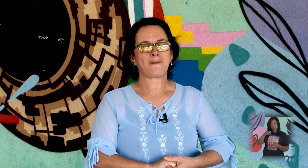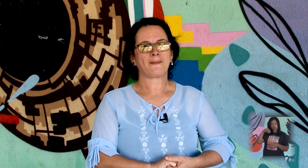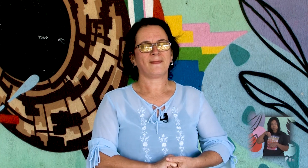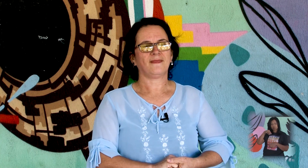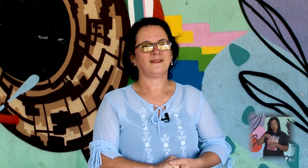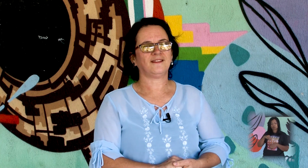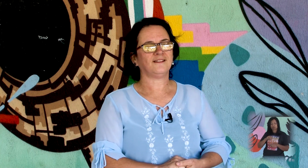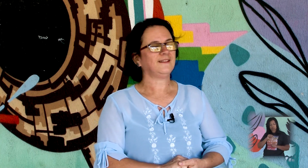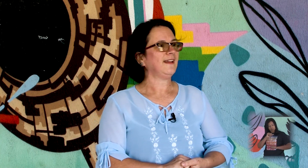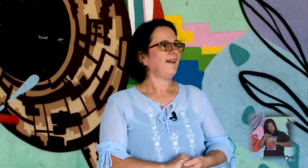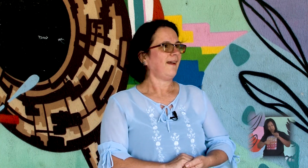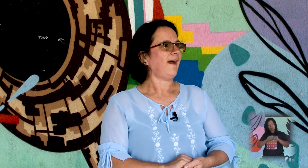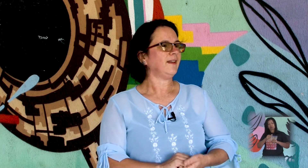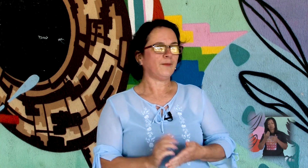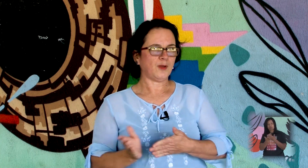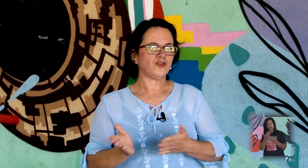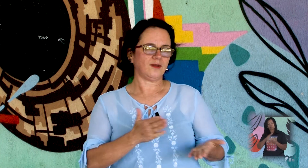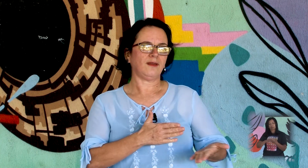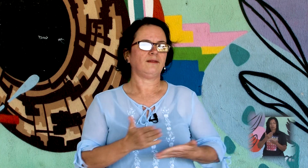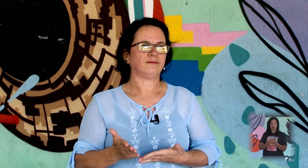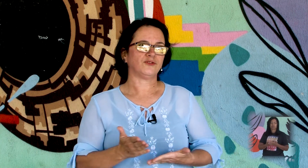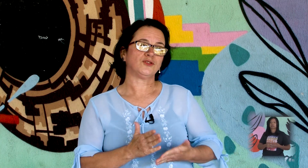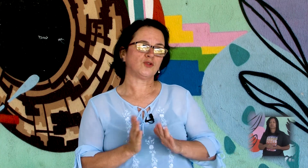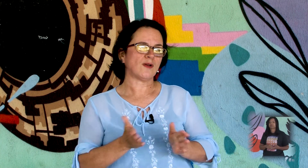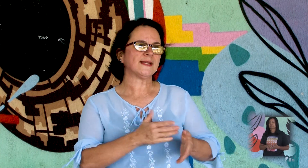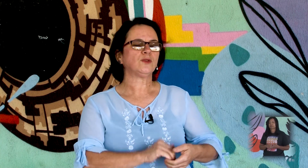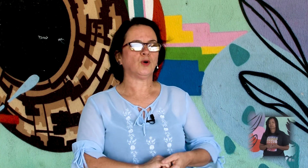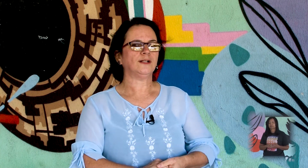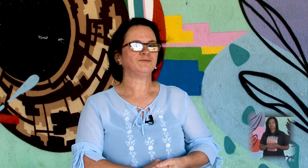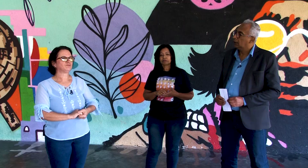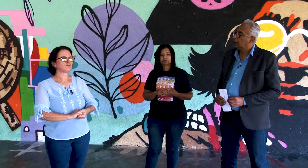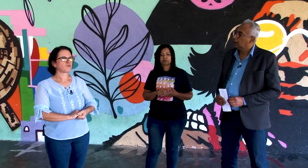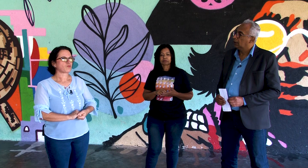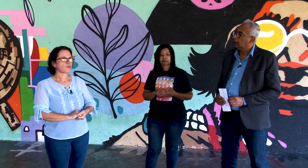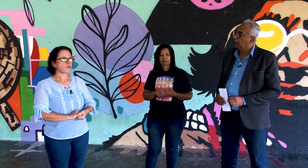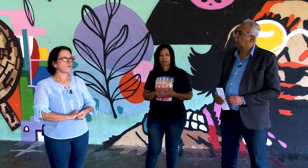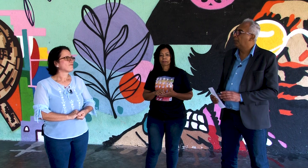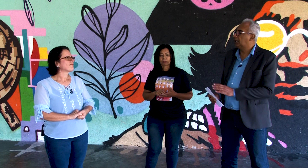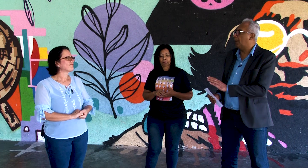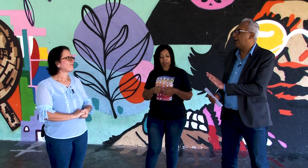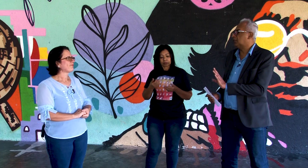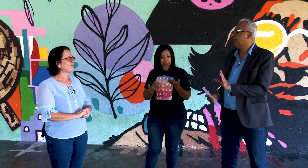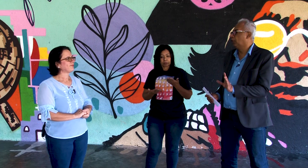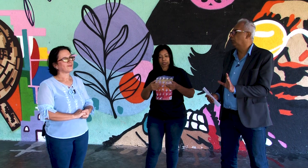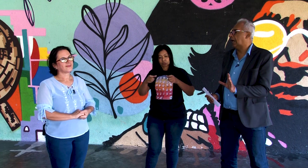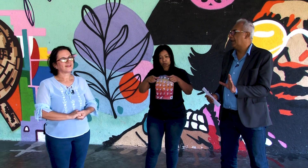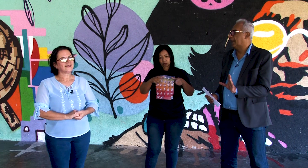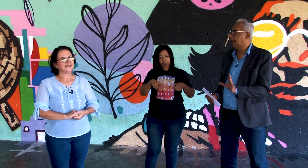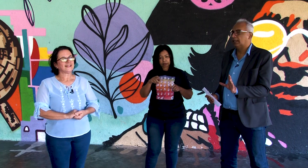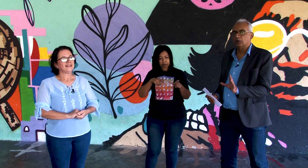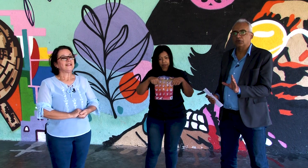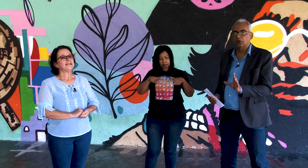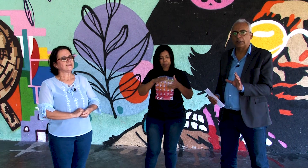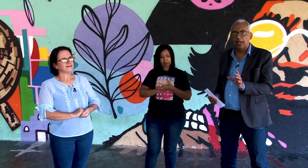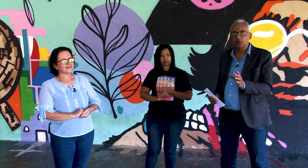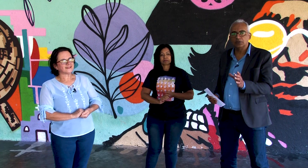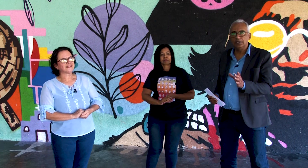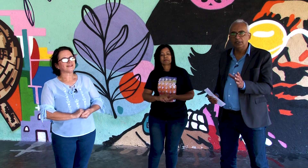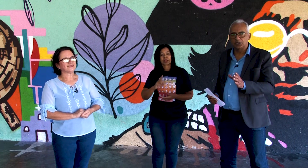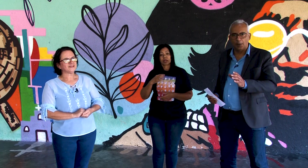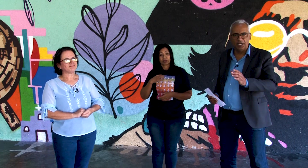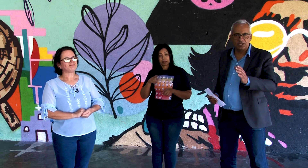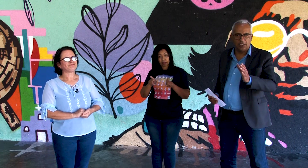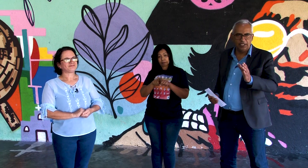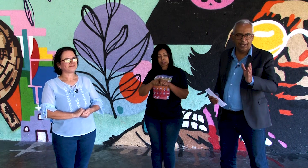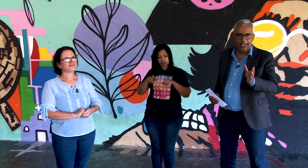troca, entendeu? Aí depende de qual setor. E também tem a parte voluntária, né? Tem os voluntários,